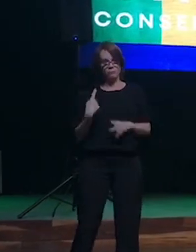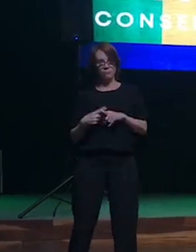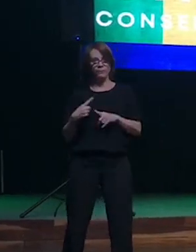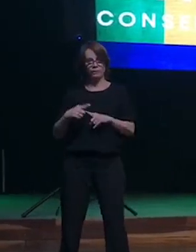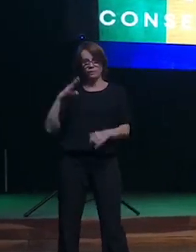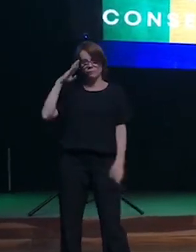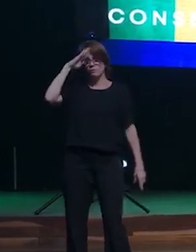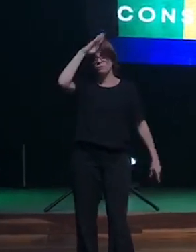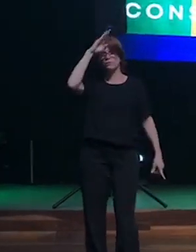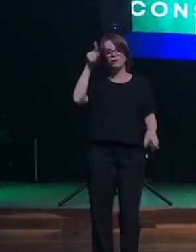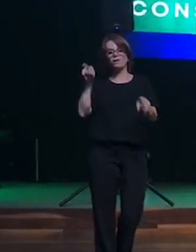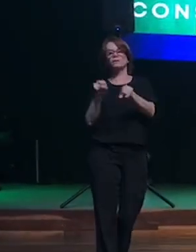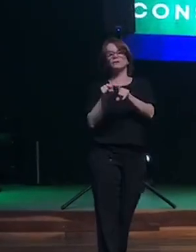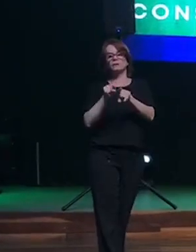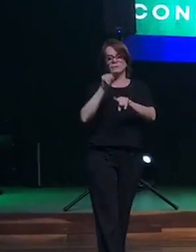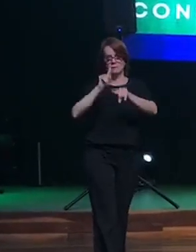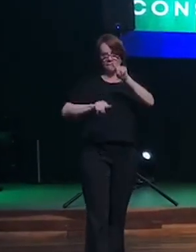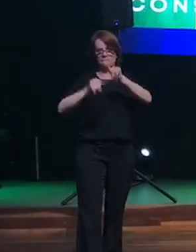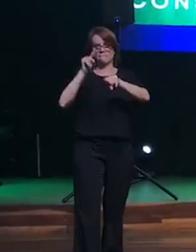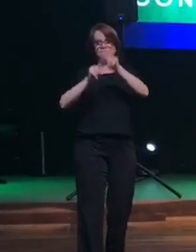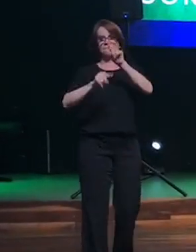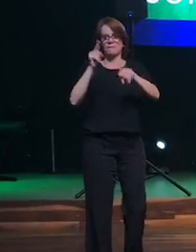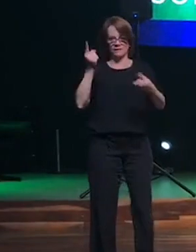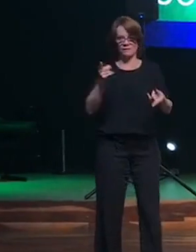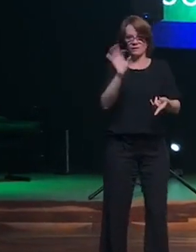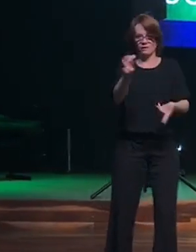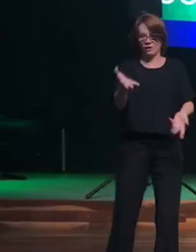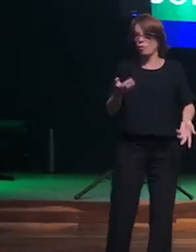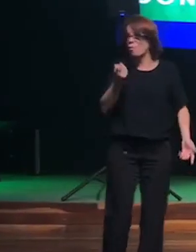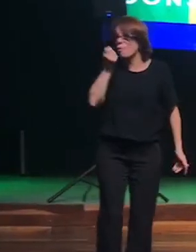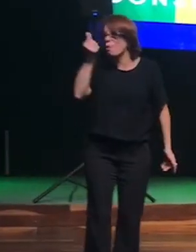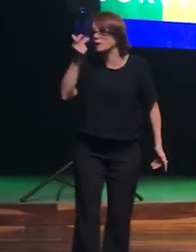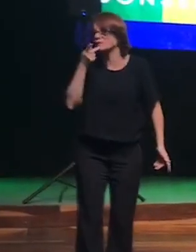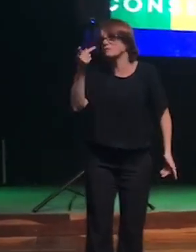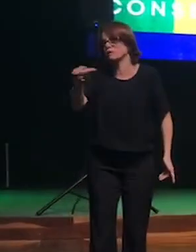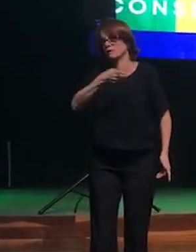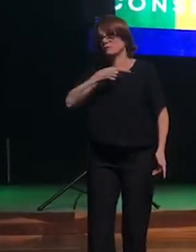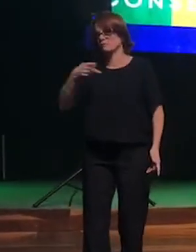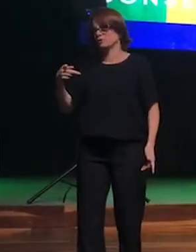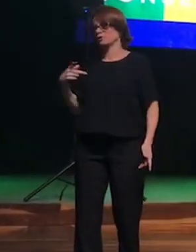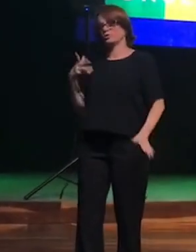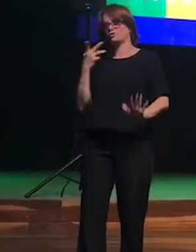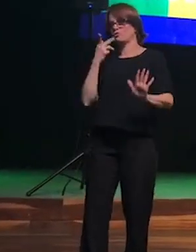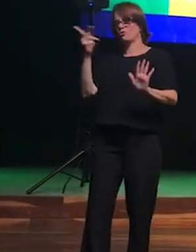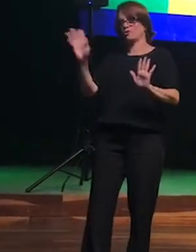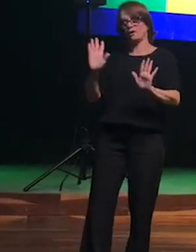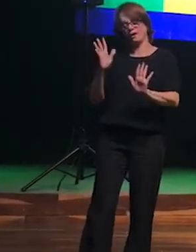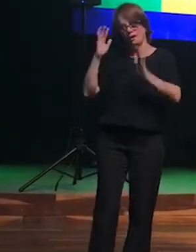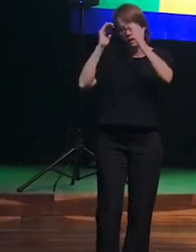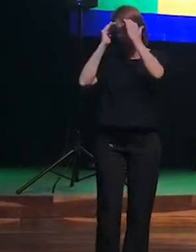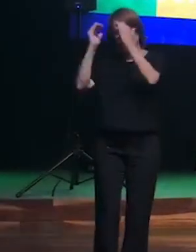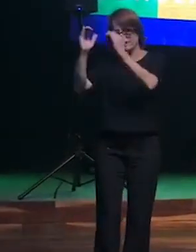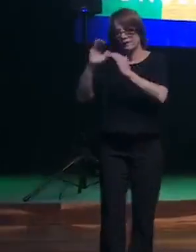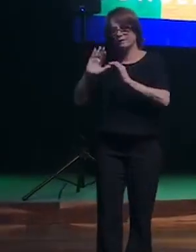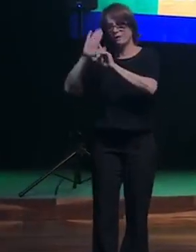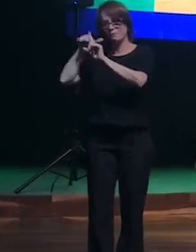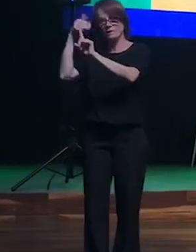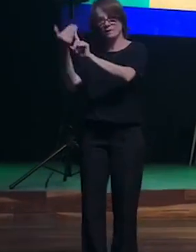palavrão, né? Quase que eu falei aqui, pastor. Só não vou falar em homenagem à sua igreja, seu altar.